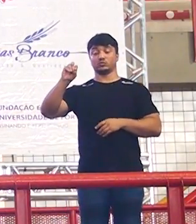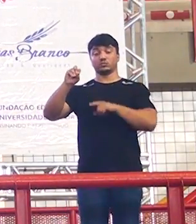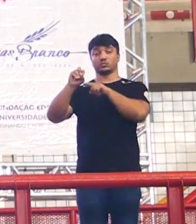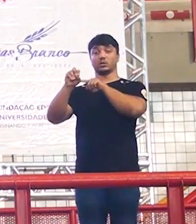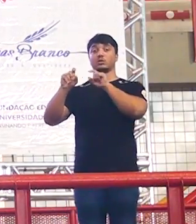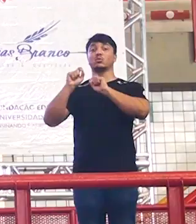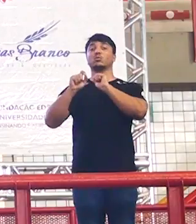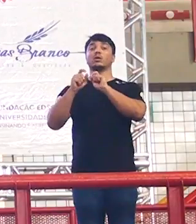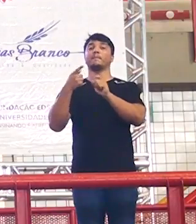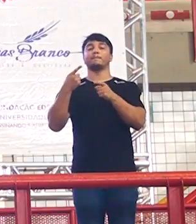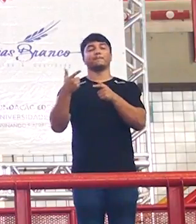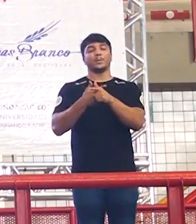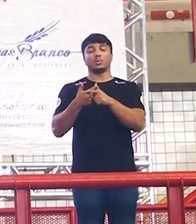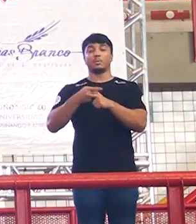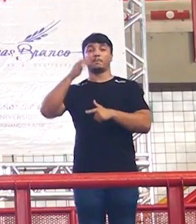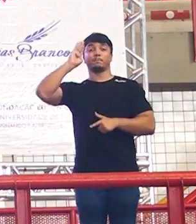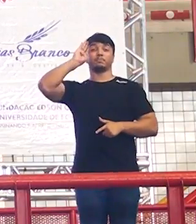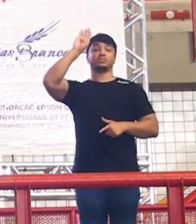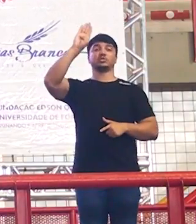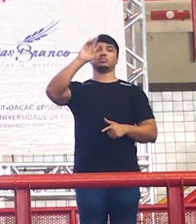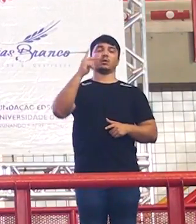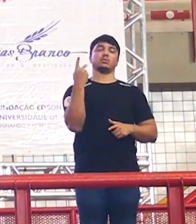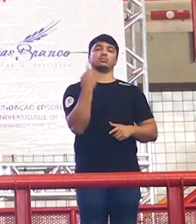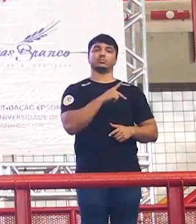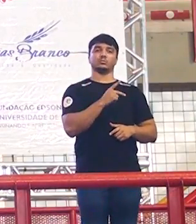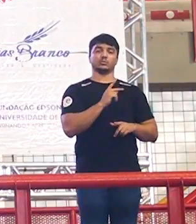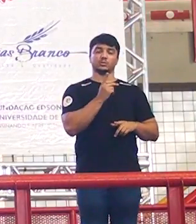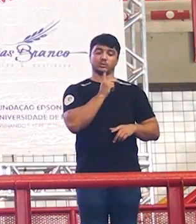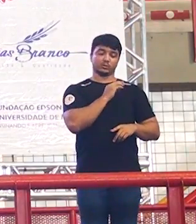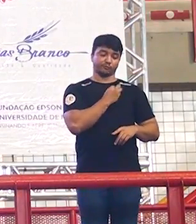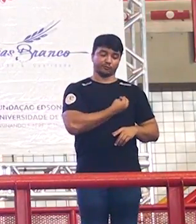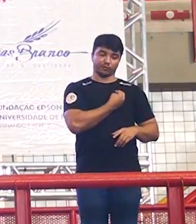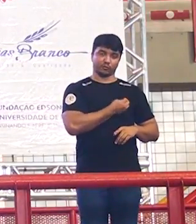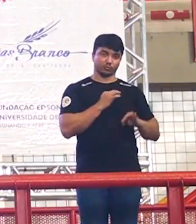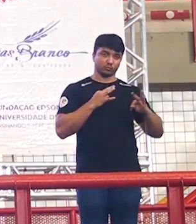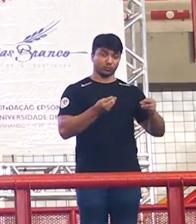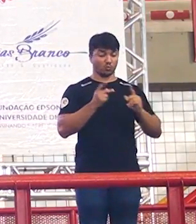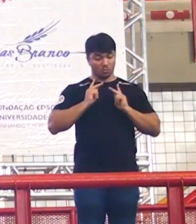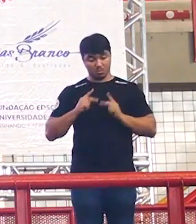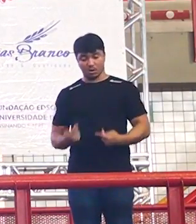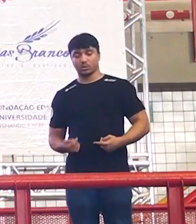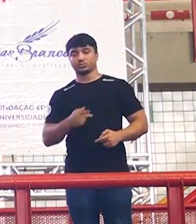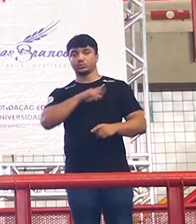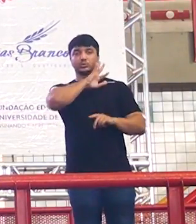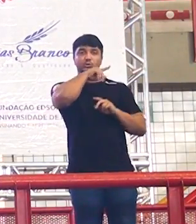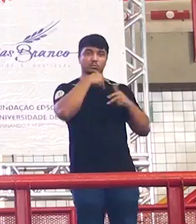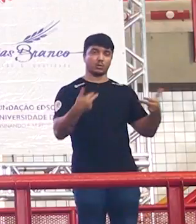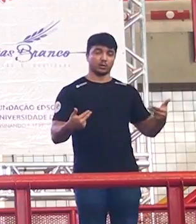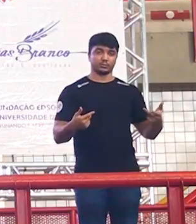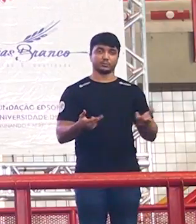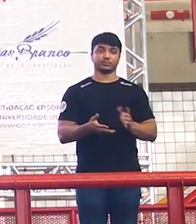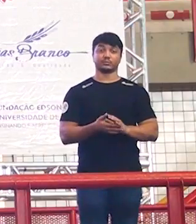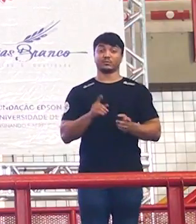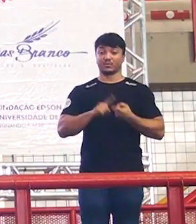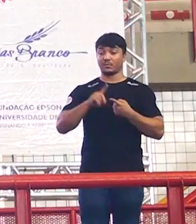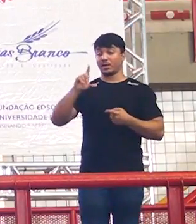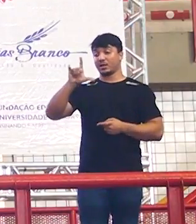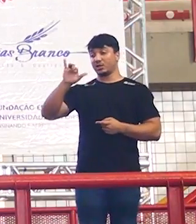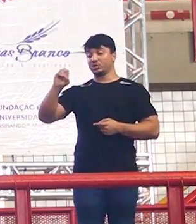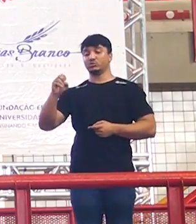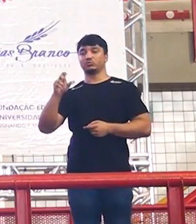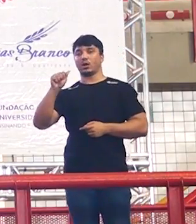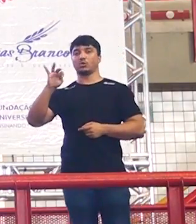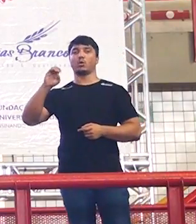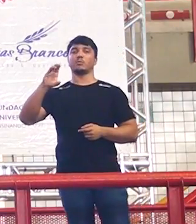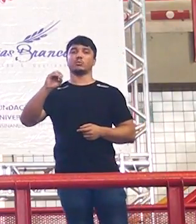Radioatividade faz mal principalmente para os seres vivos, humanos e animais. Lixo atômico é uma